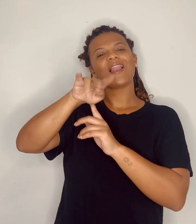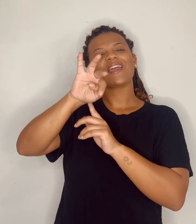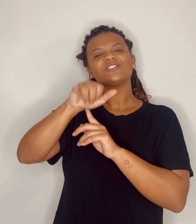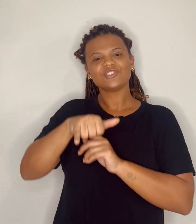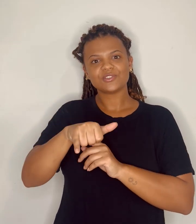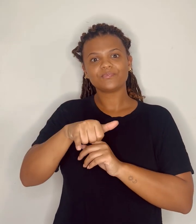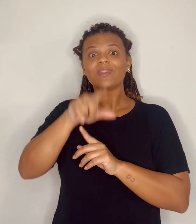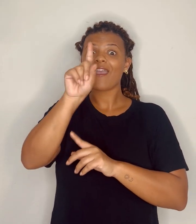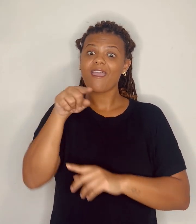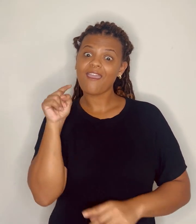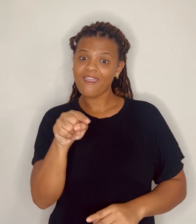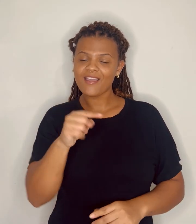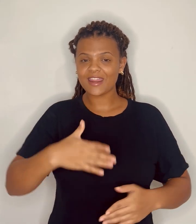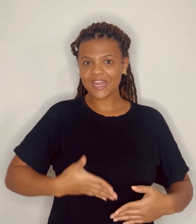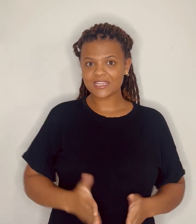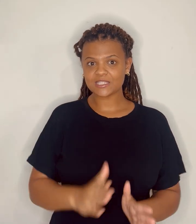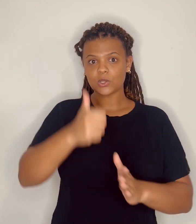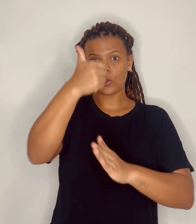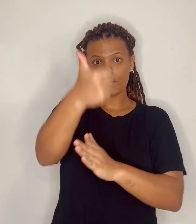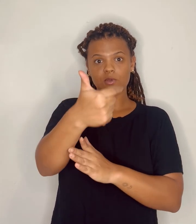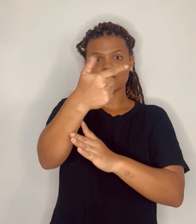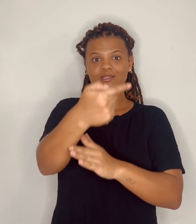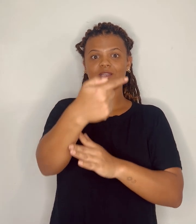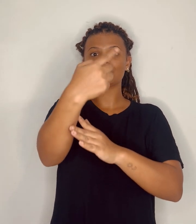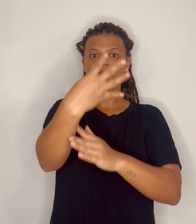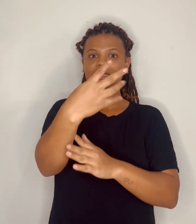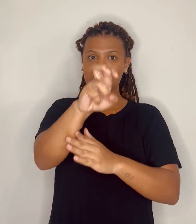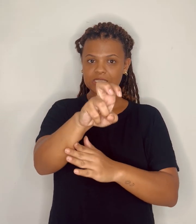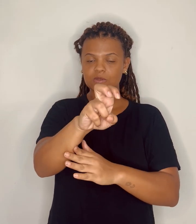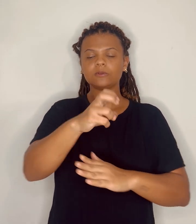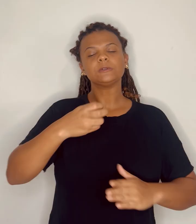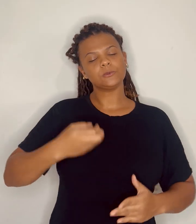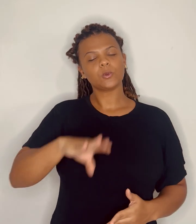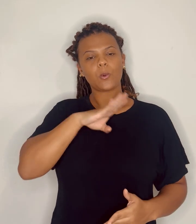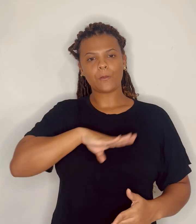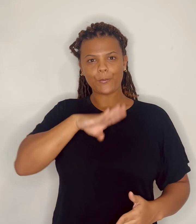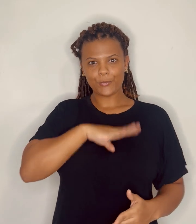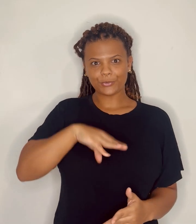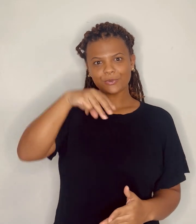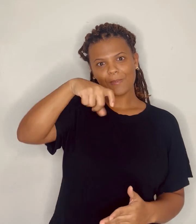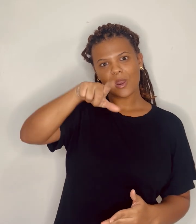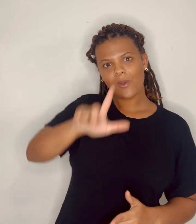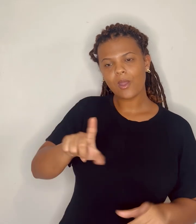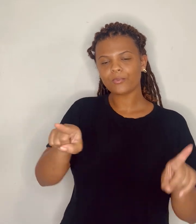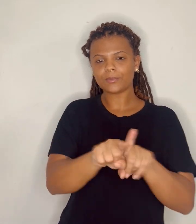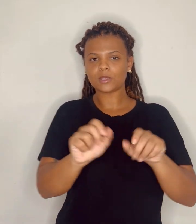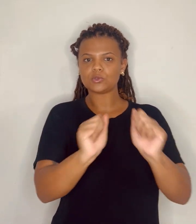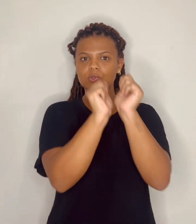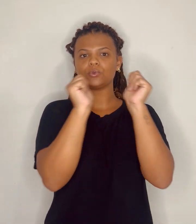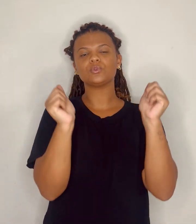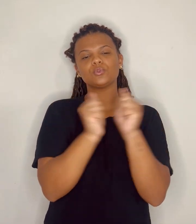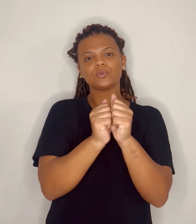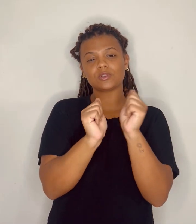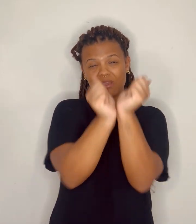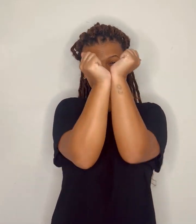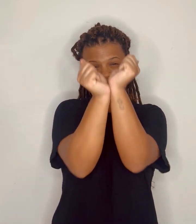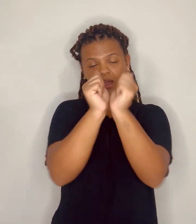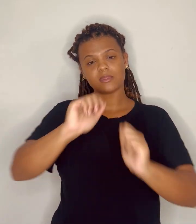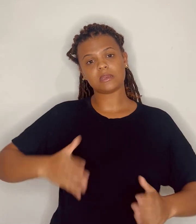Mestre Valentim é nascido em 1745, filho de um português, Manuel da Fonseca e Silva, da escravizada, nascido no Brasil, Matite da